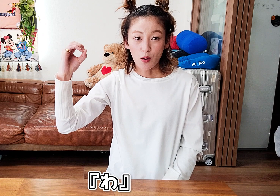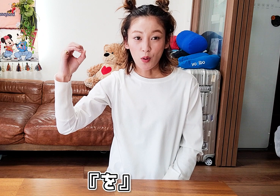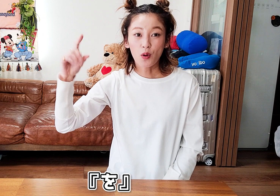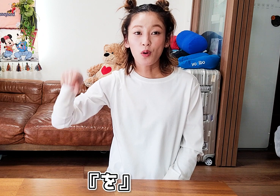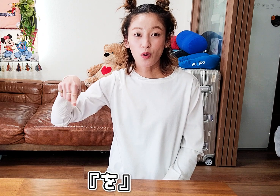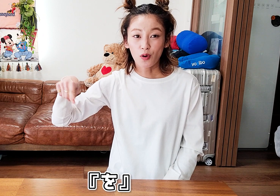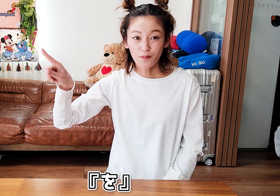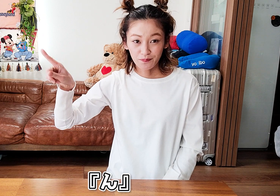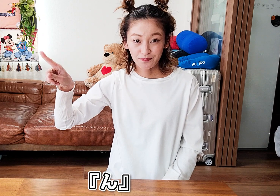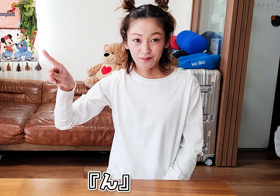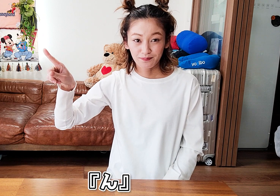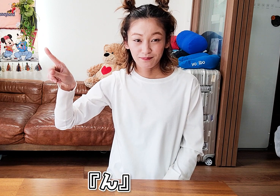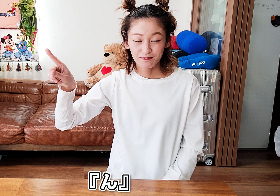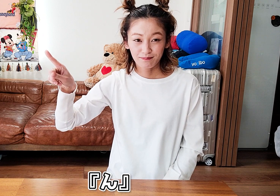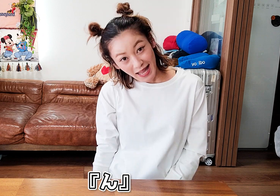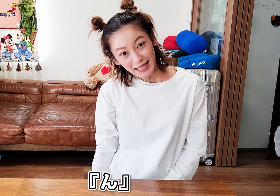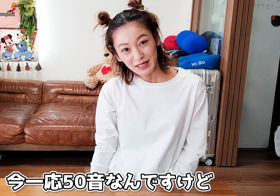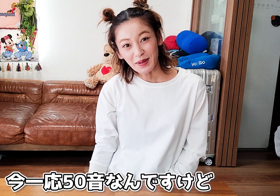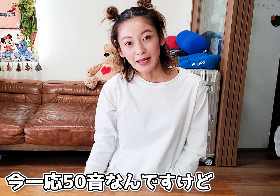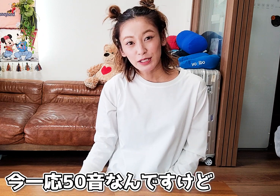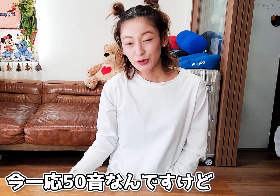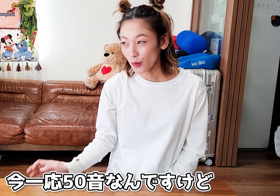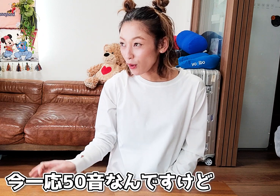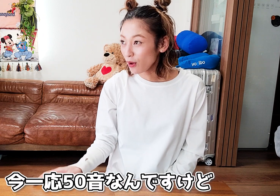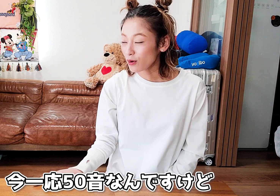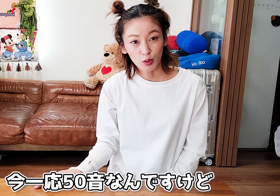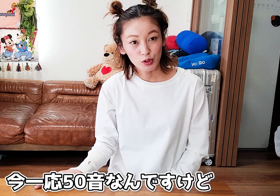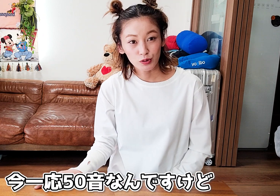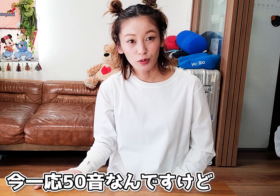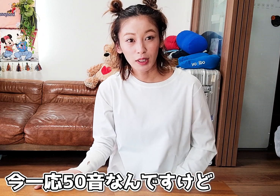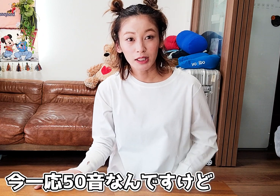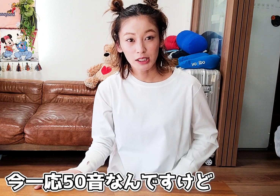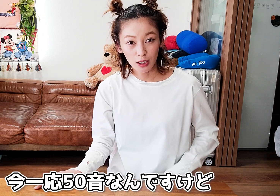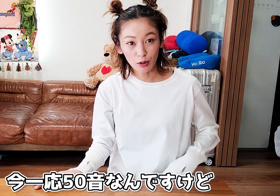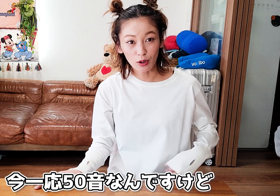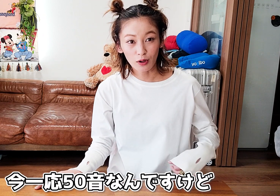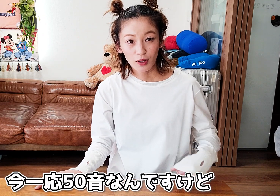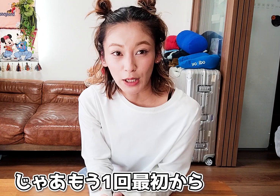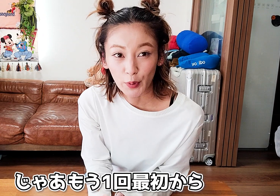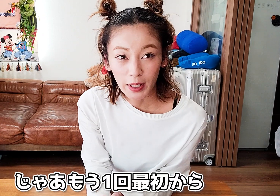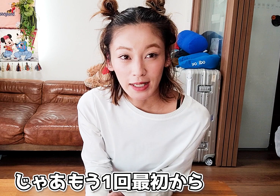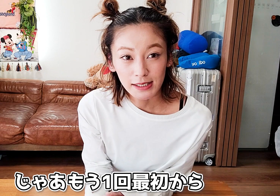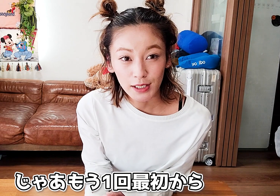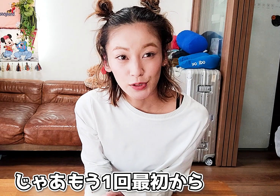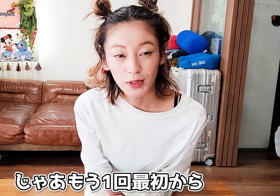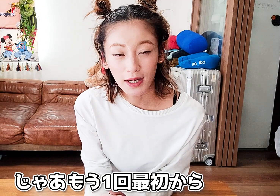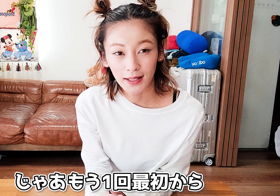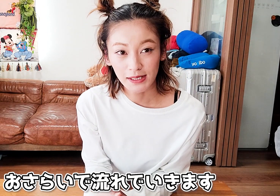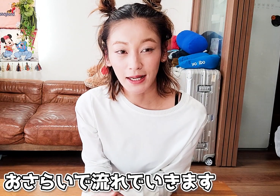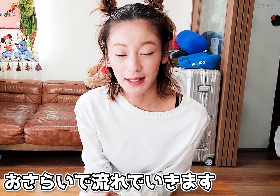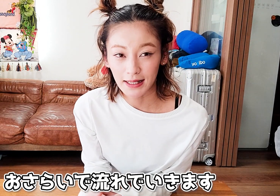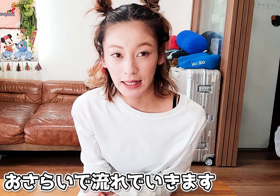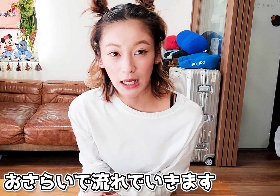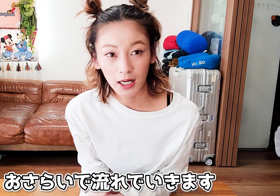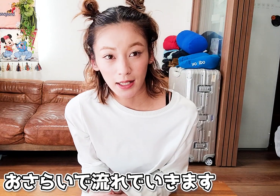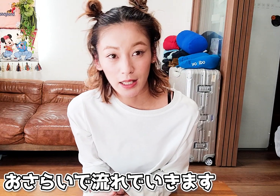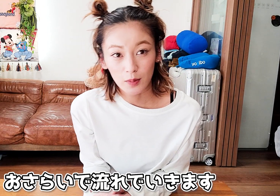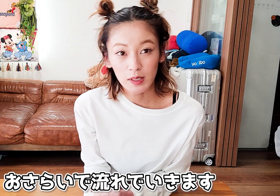ー、おー、んで、今一応50音なんですけど、じゃあもう一回最初からおさらいでね、流れでいきます